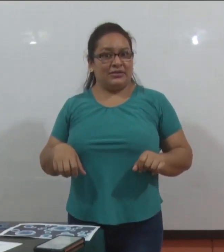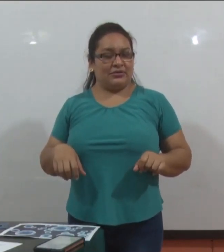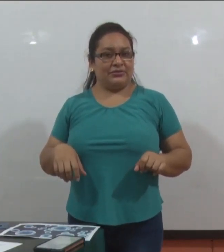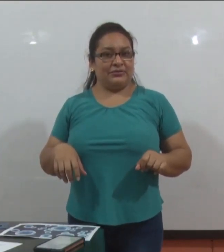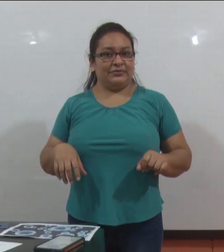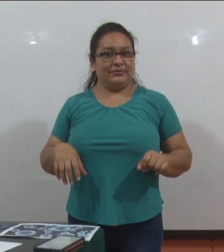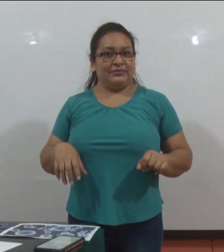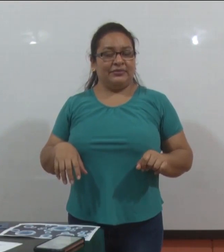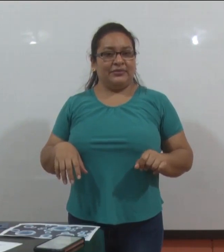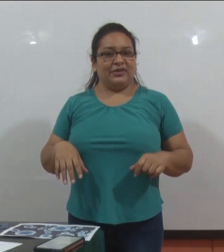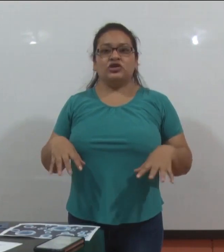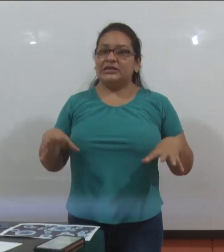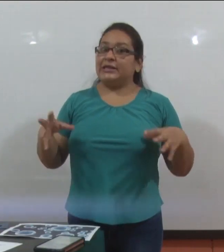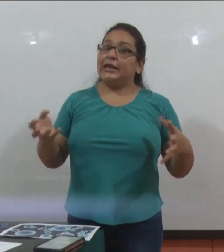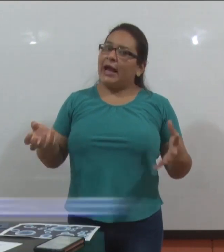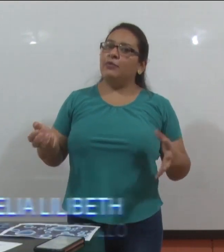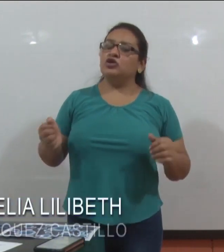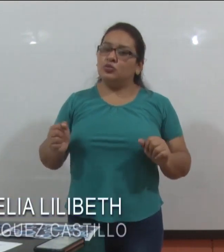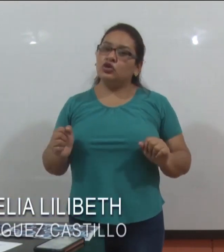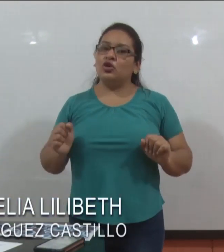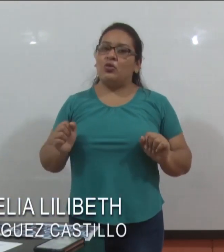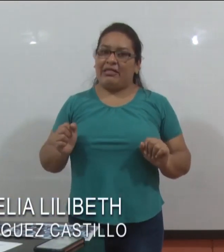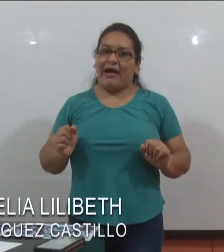contaminación. Entonces tengamos mucho cuidado.